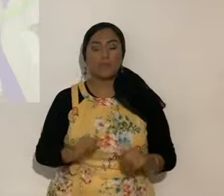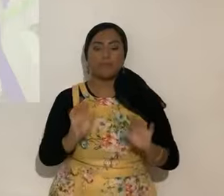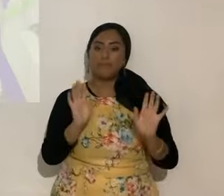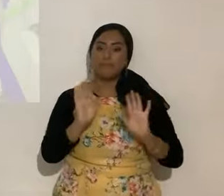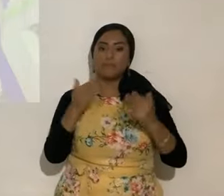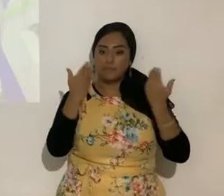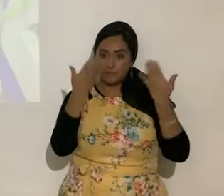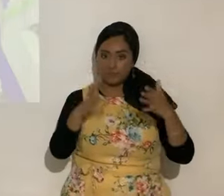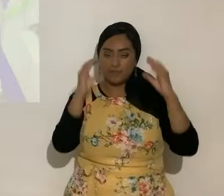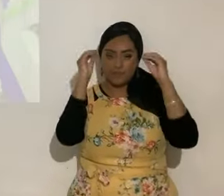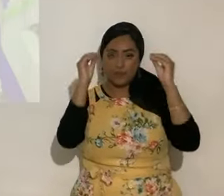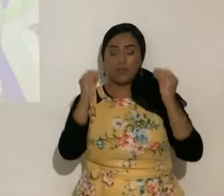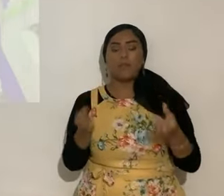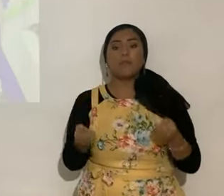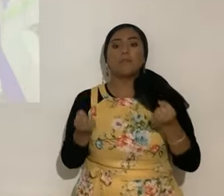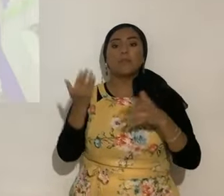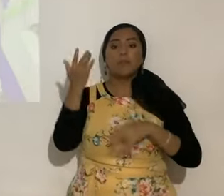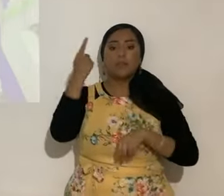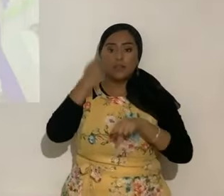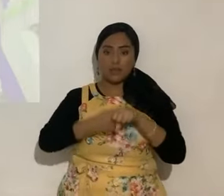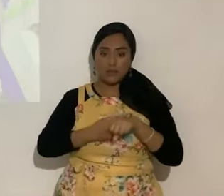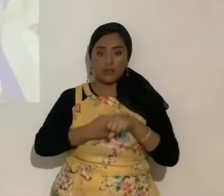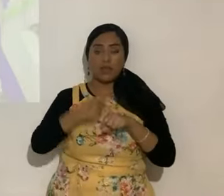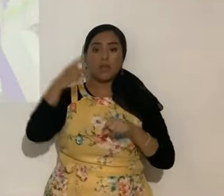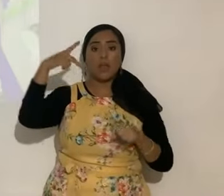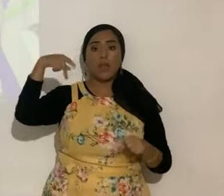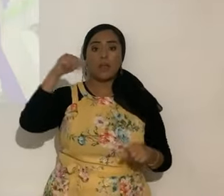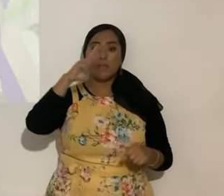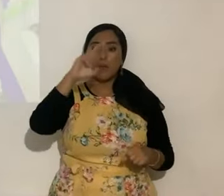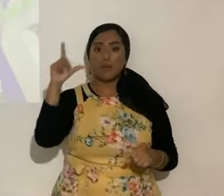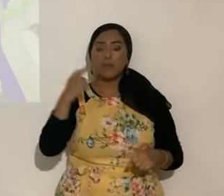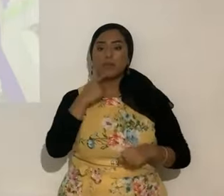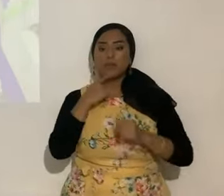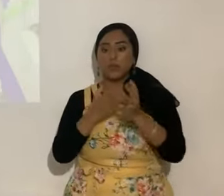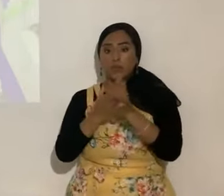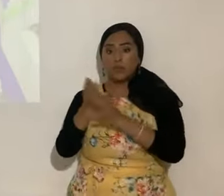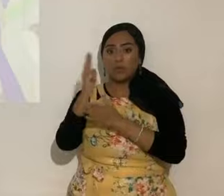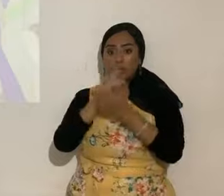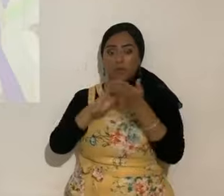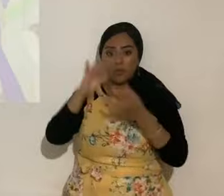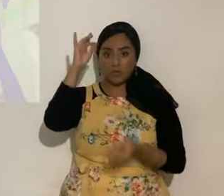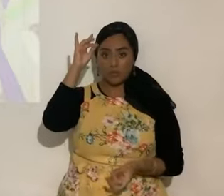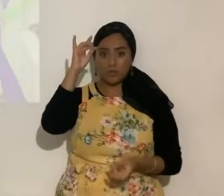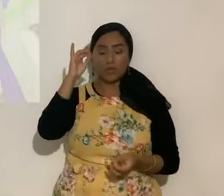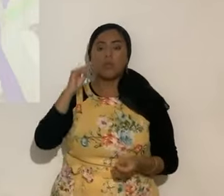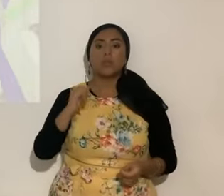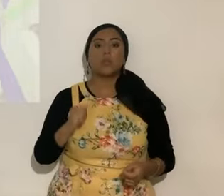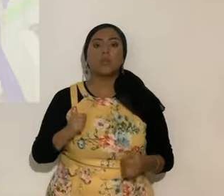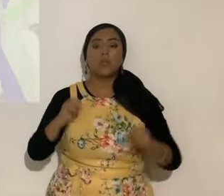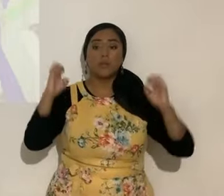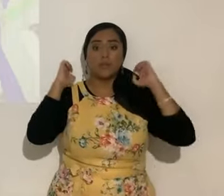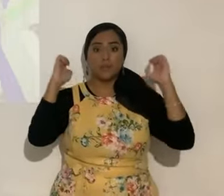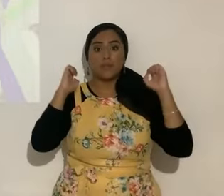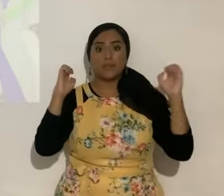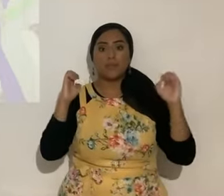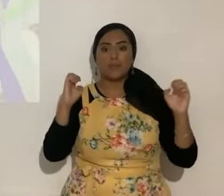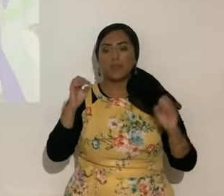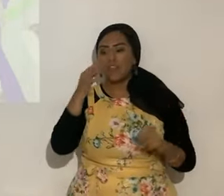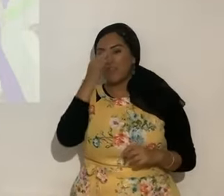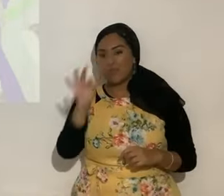ya lo he ministrado, muchas veces, que Pablo dijo, inspirado por el espíritu de Yahweh, que el ejercicio, para poco